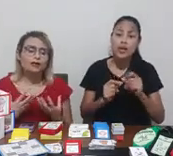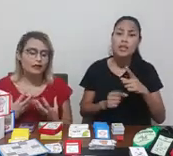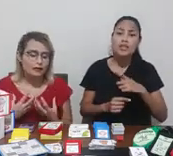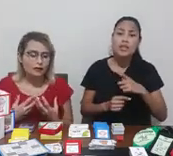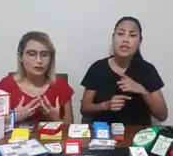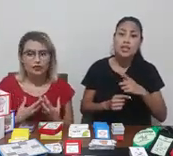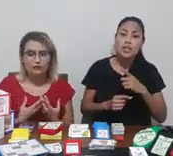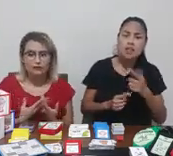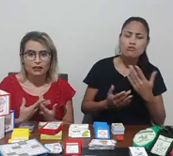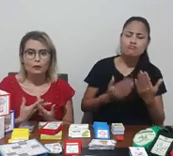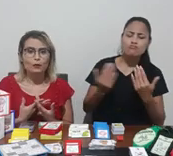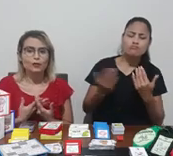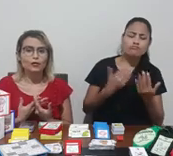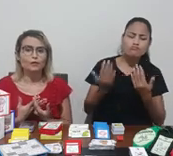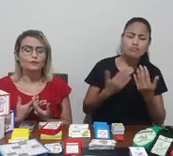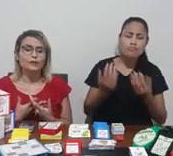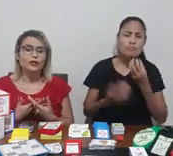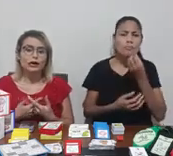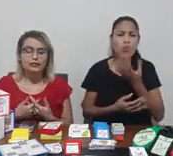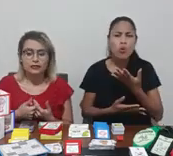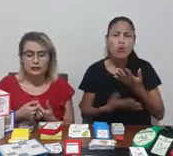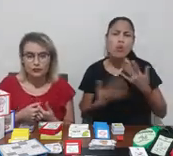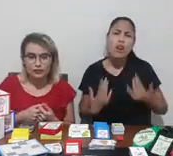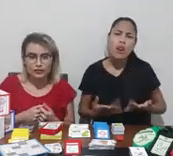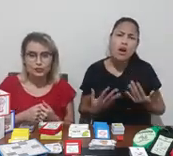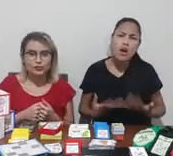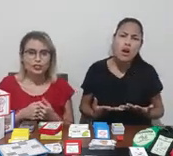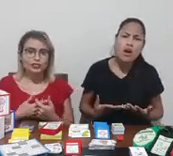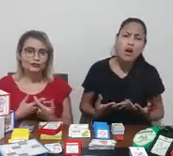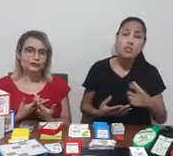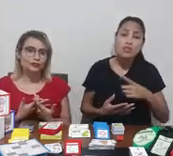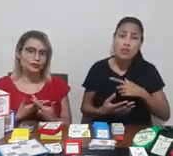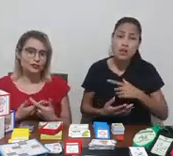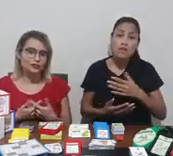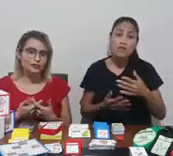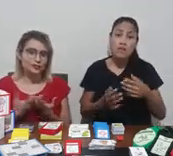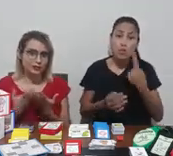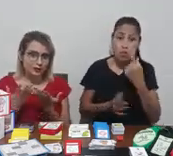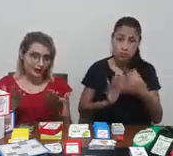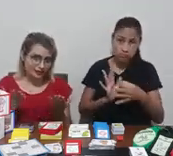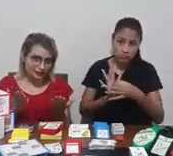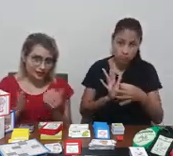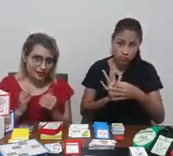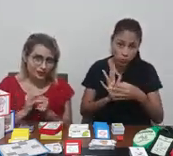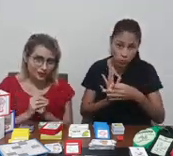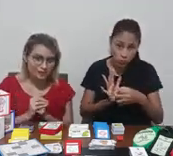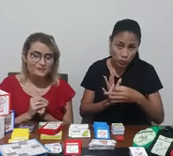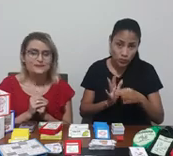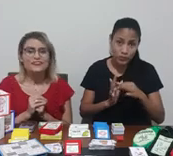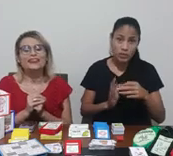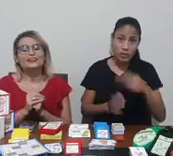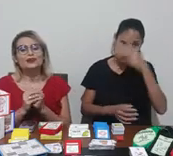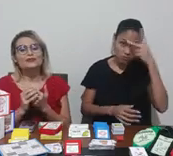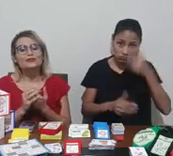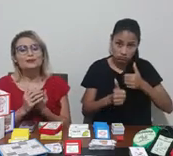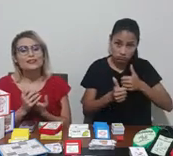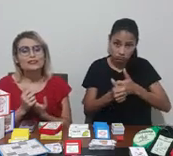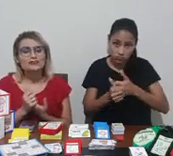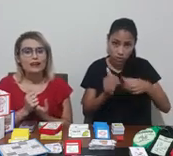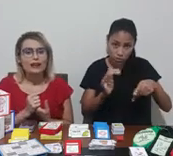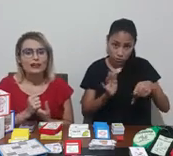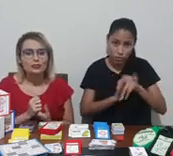bem legal e a gente vai falar um pouquinho, aceitando, né, a sugestão de uma das nossas seguidoras. Nós